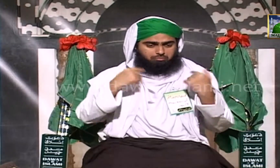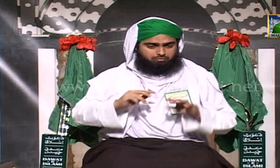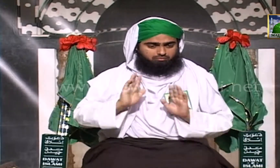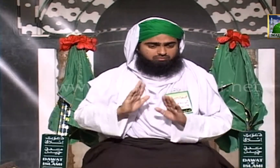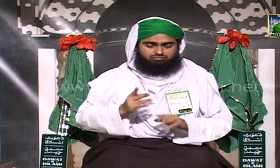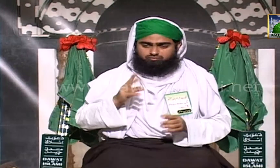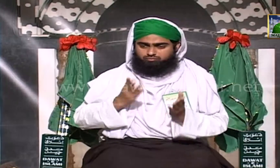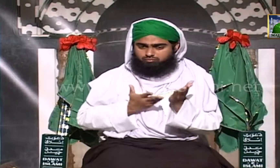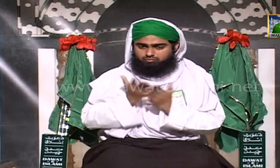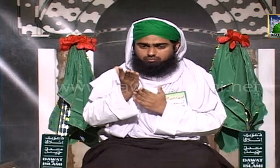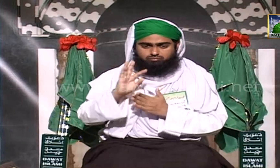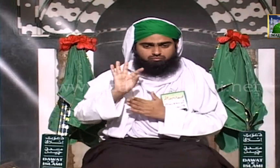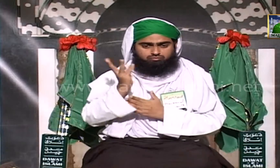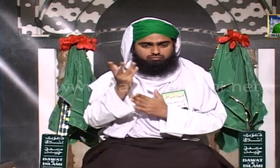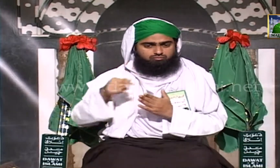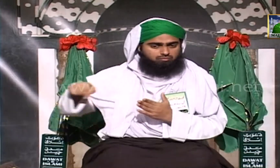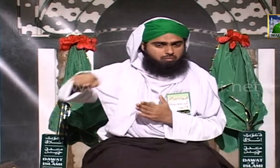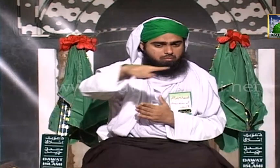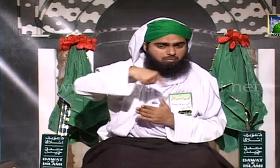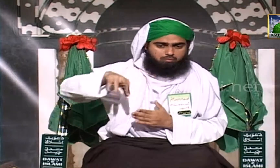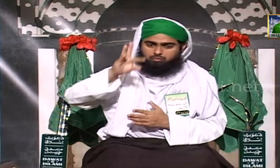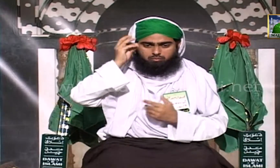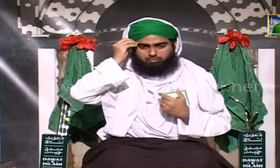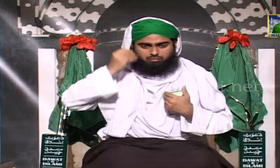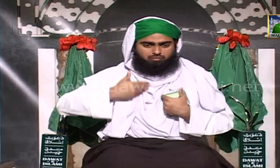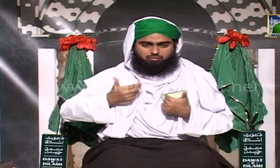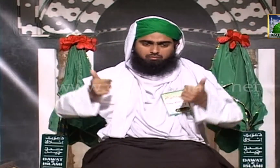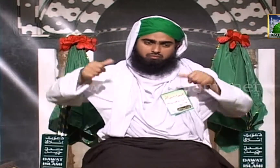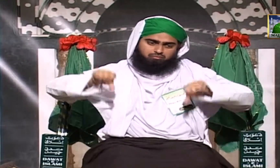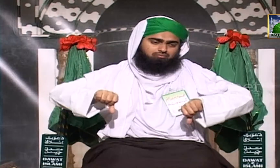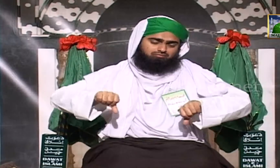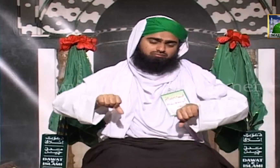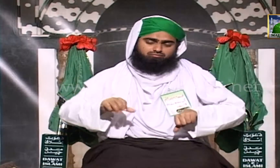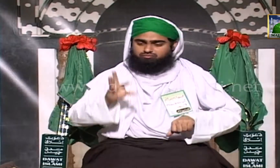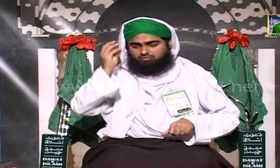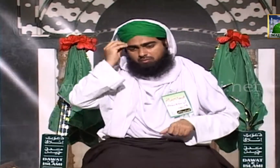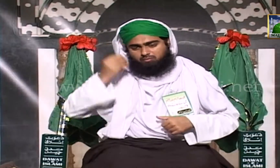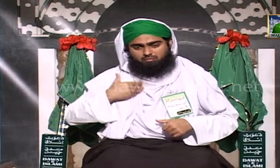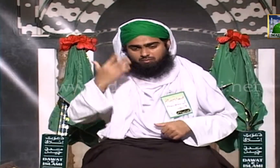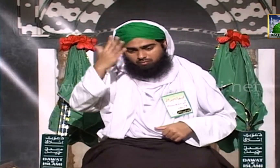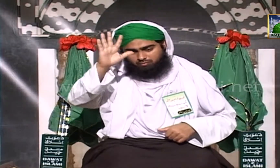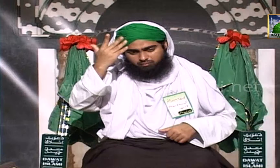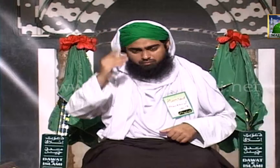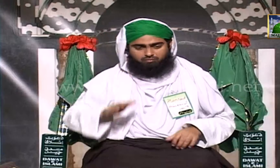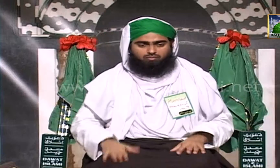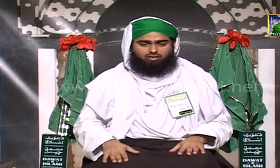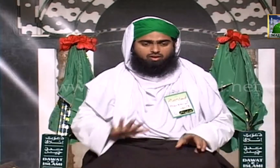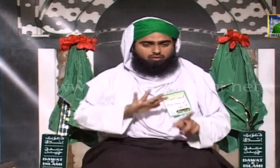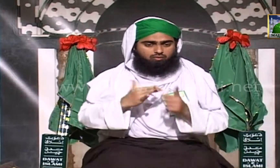سرحدوں کو معلوم نہیں کر سکتا، اور میرے مرشد پاک کیا فرماتے